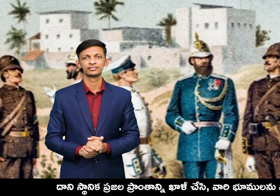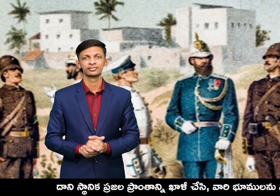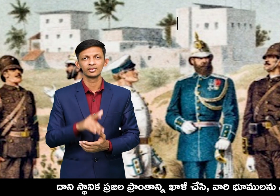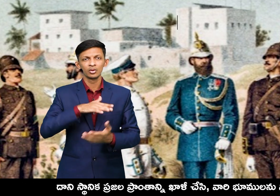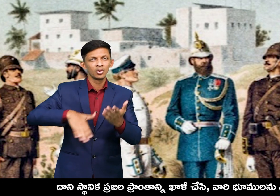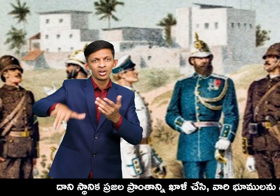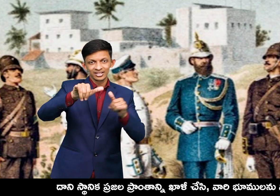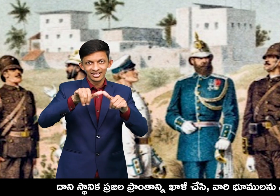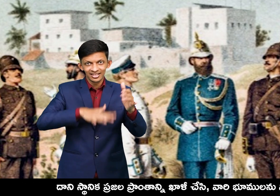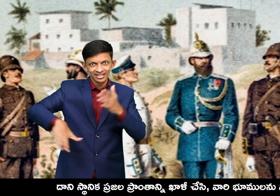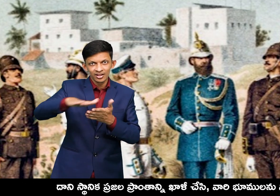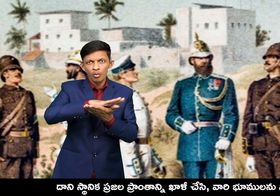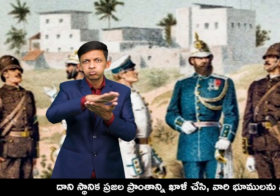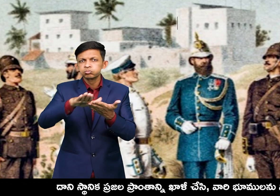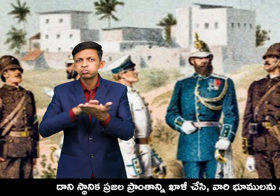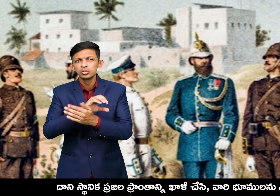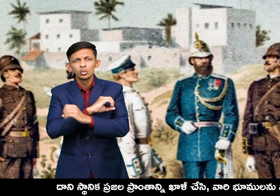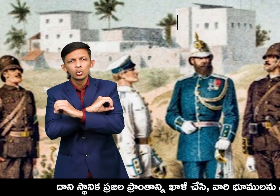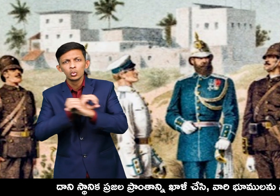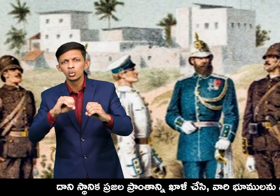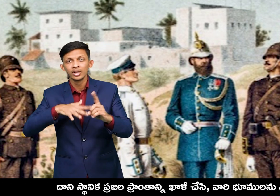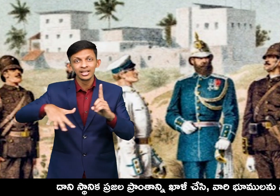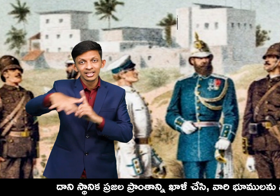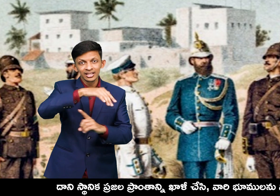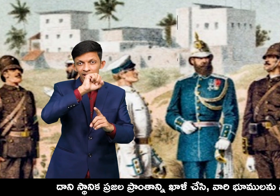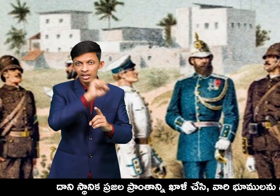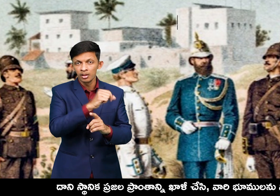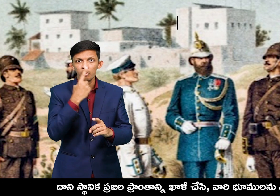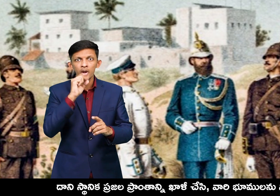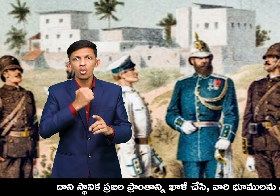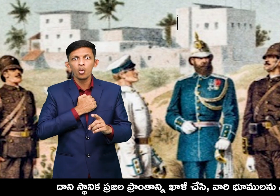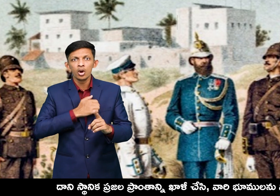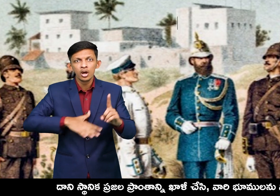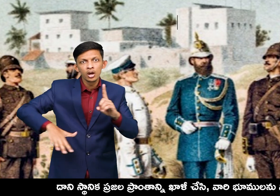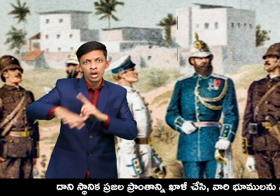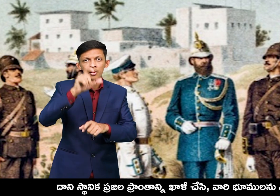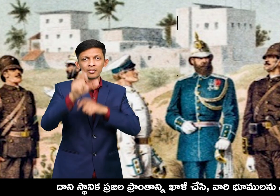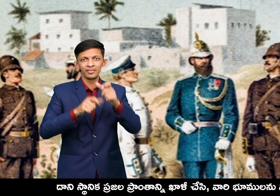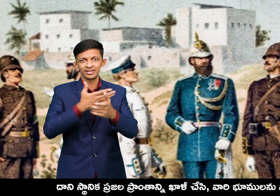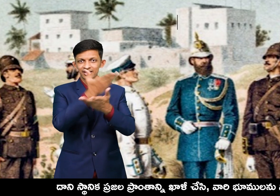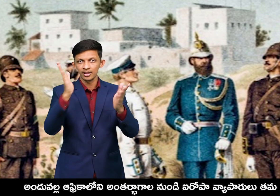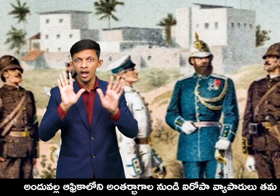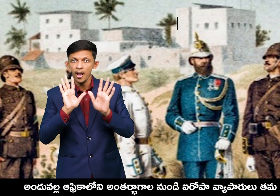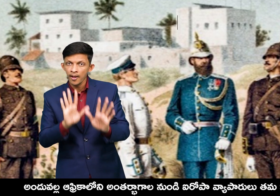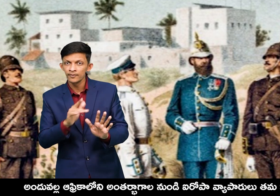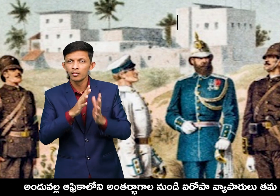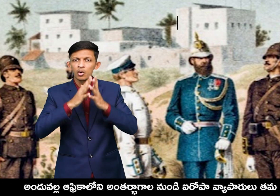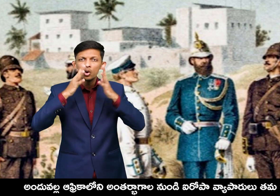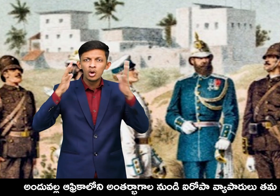దాని స్థానిక ప్రజల ప్రాంతాన్ని ఖాళీ చేసి వారి భూములను స్వాధీనం చేసుకుంది. అందువల్ల